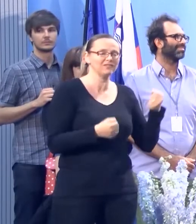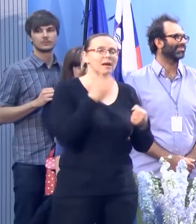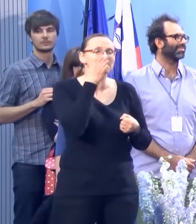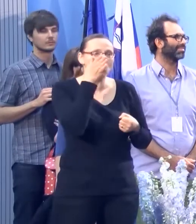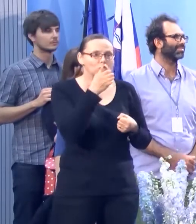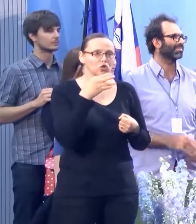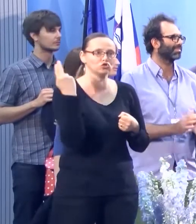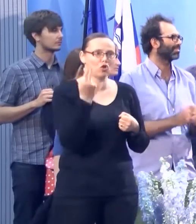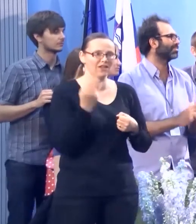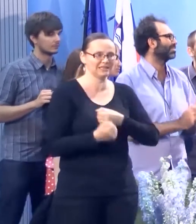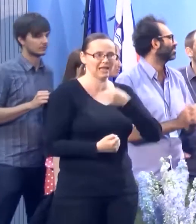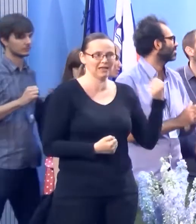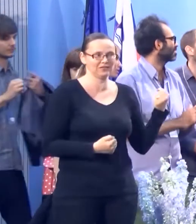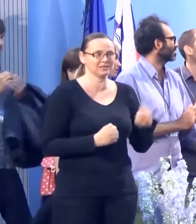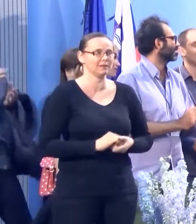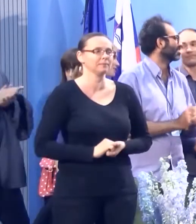levice.